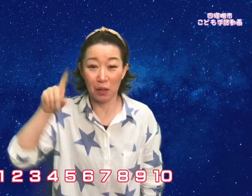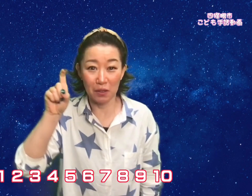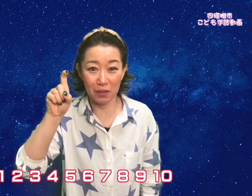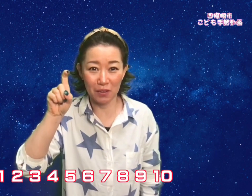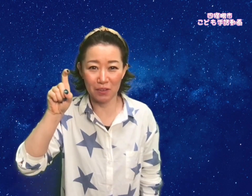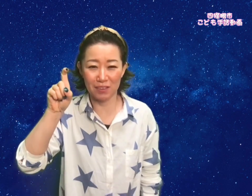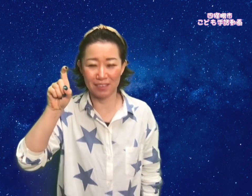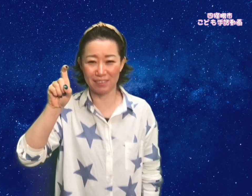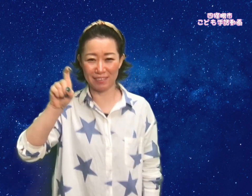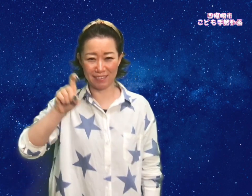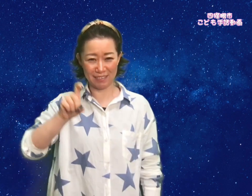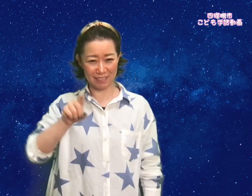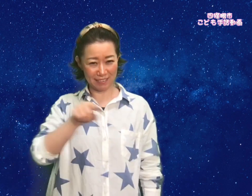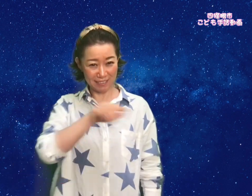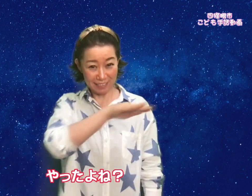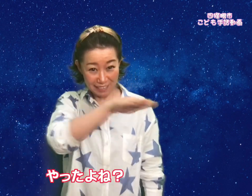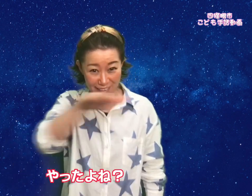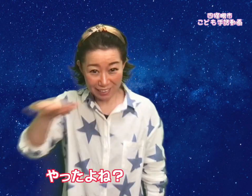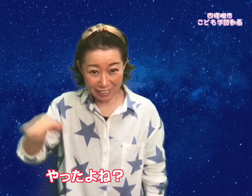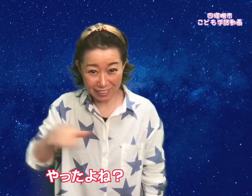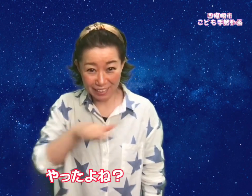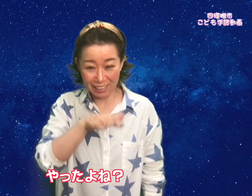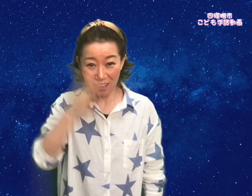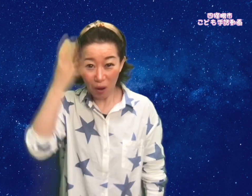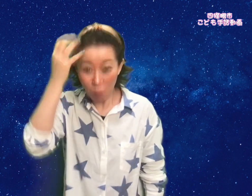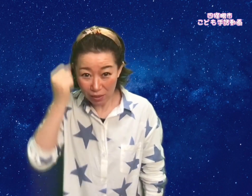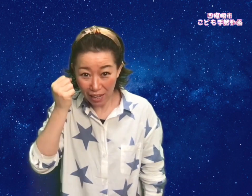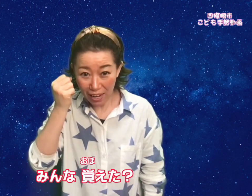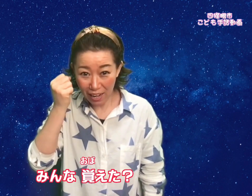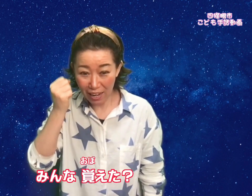1,2,3,4,5,6,7,8,9,10 やったよね。みんな覚えた？